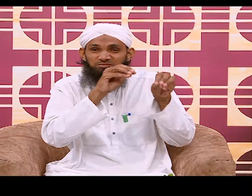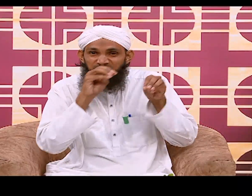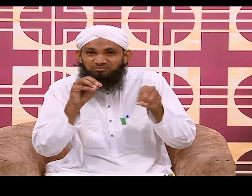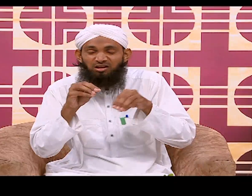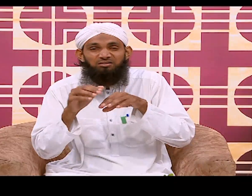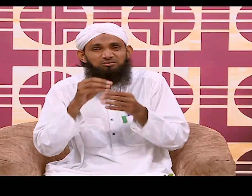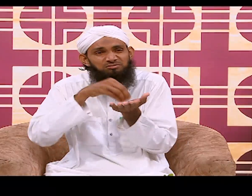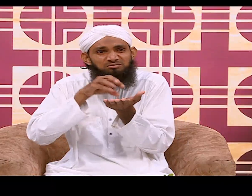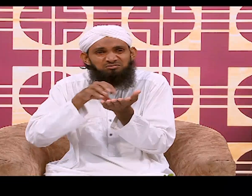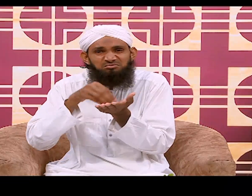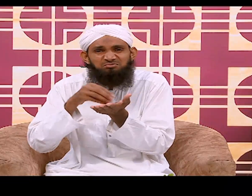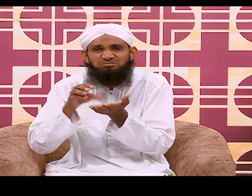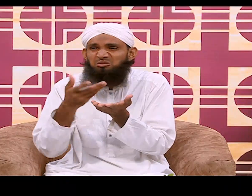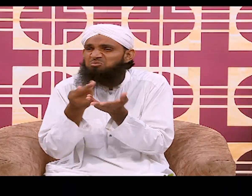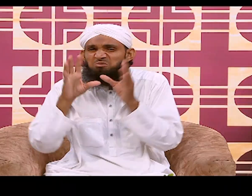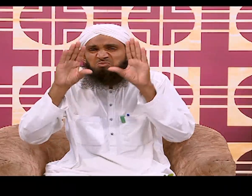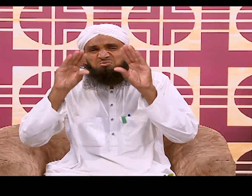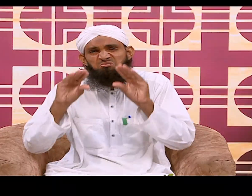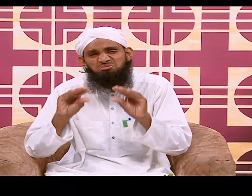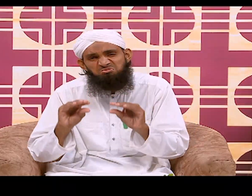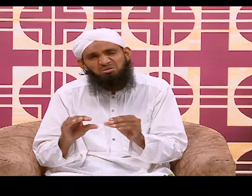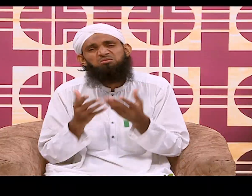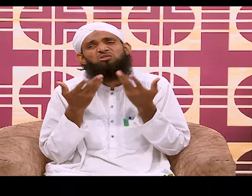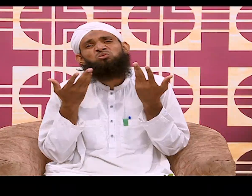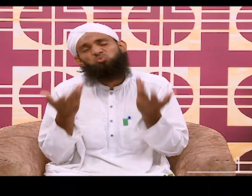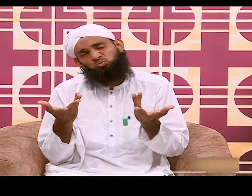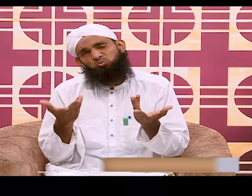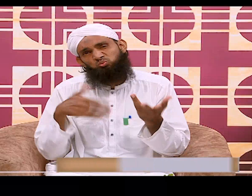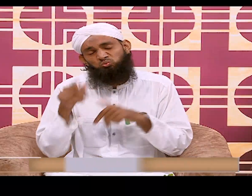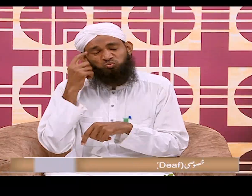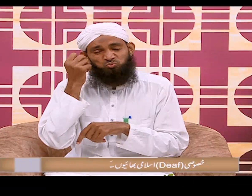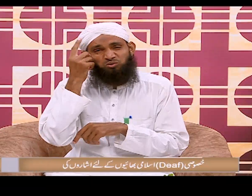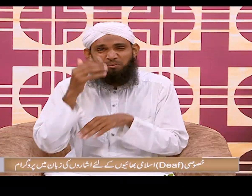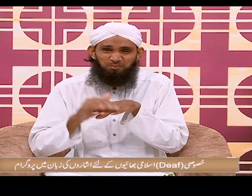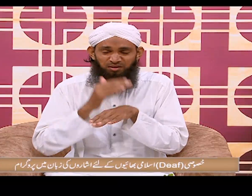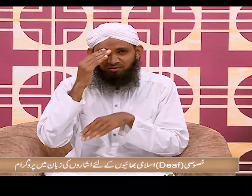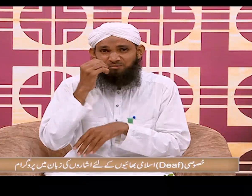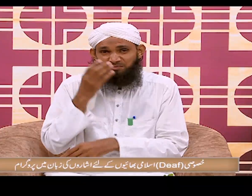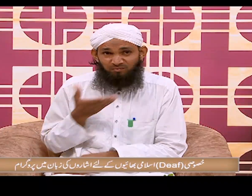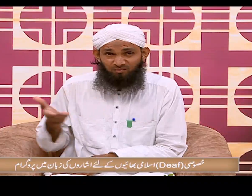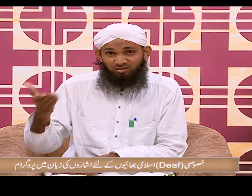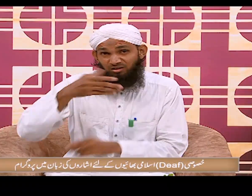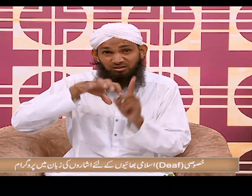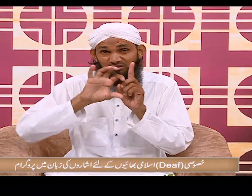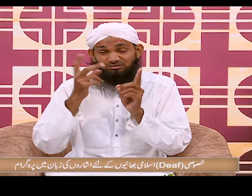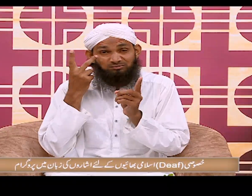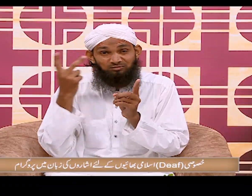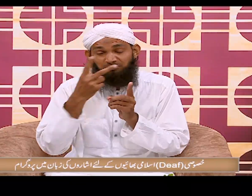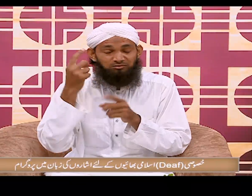اور سخاوت کے جذبات بھی کم سے کم ہوتے جا رہے ہیں۔ اے عاشقان رسول، ہمیں سمجھنا ہوگا،